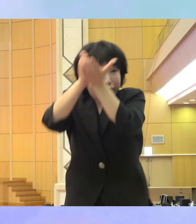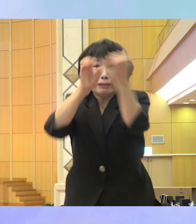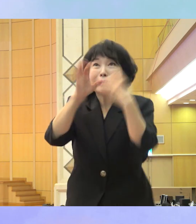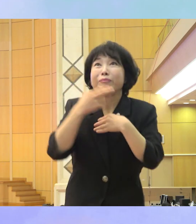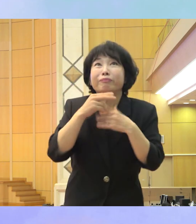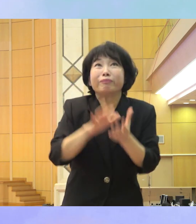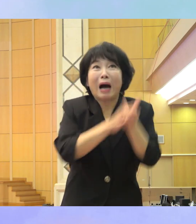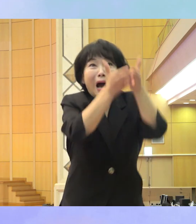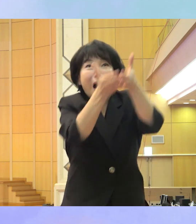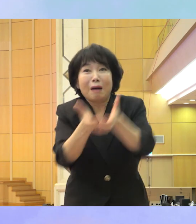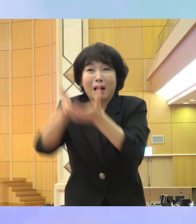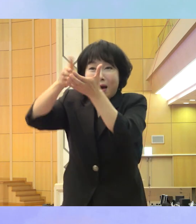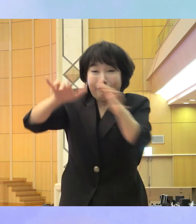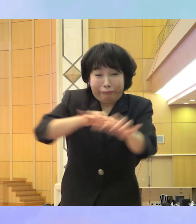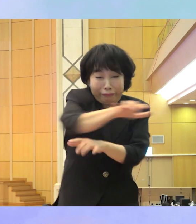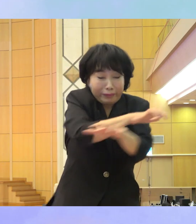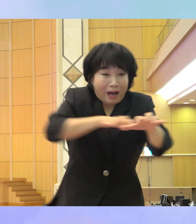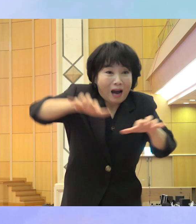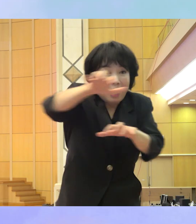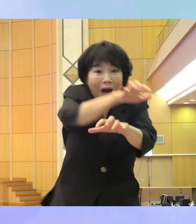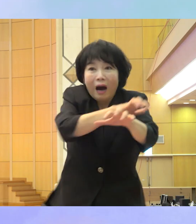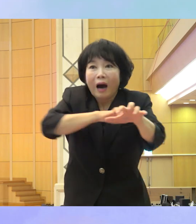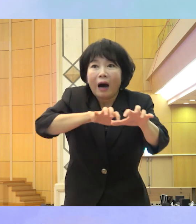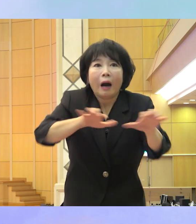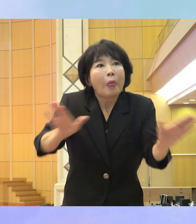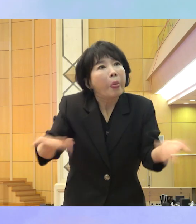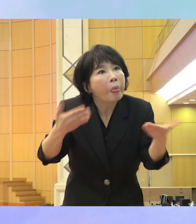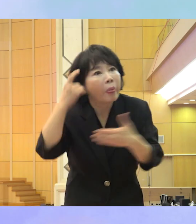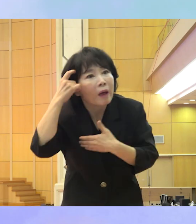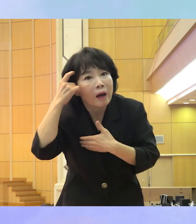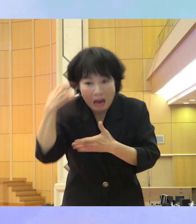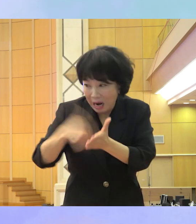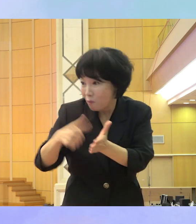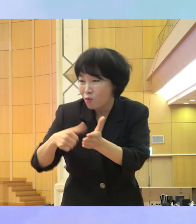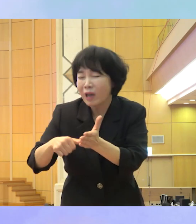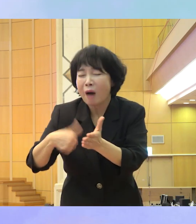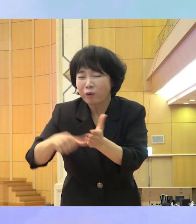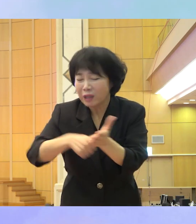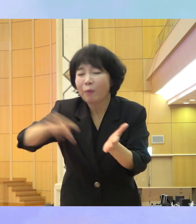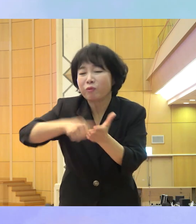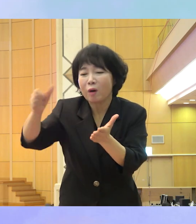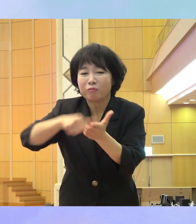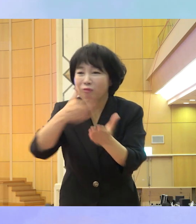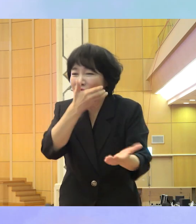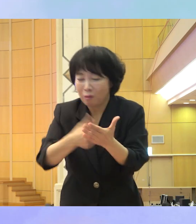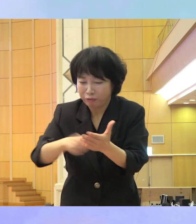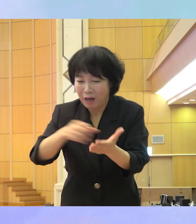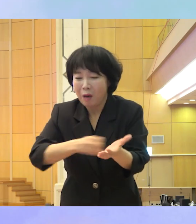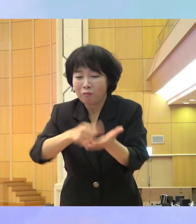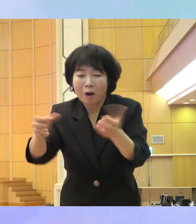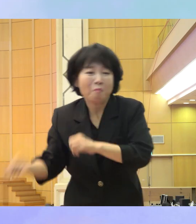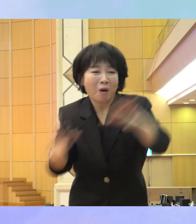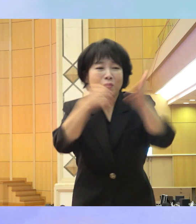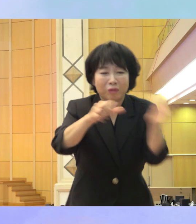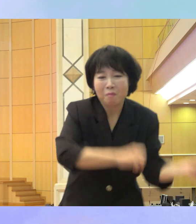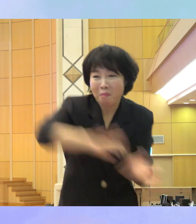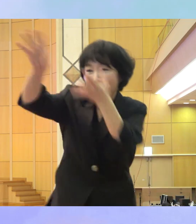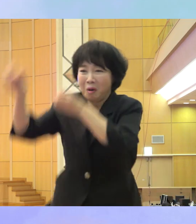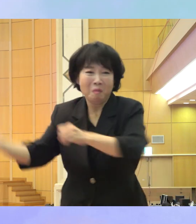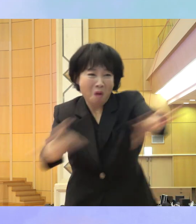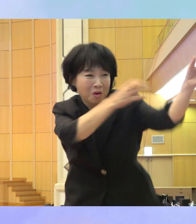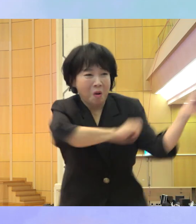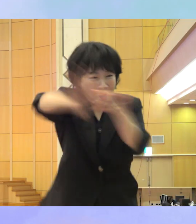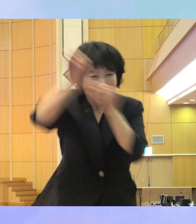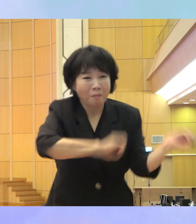없어요. 그리고 배를 좀 가볍게 하려고 자기들이 가지고 있는 그 귀중한 물품들을 다 바다에